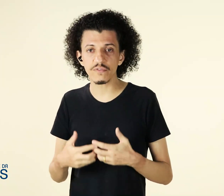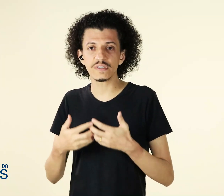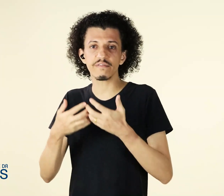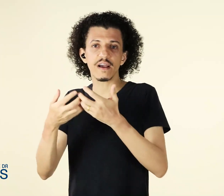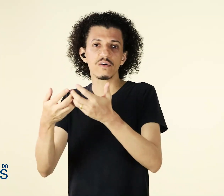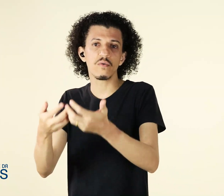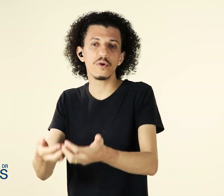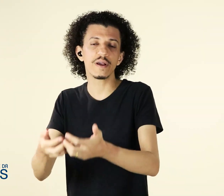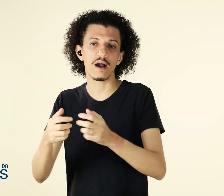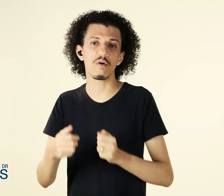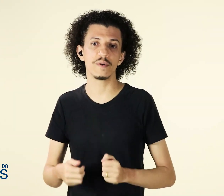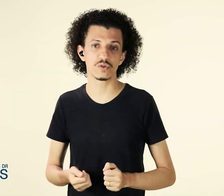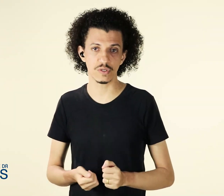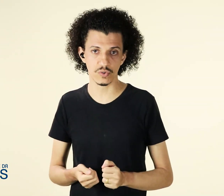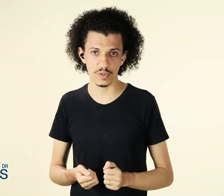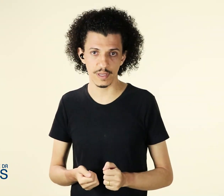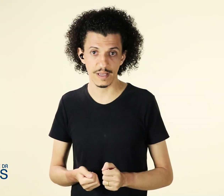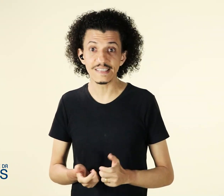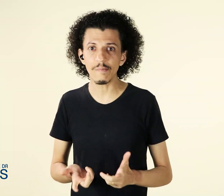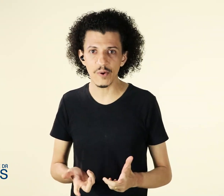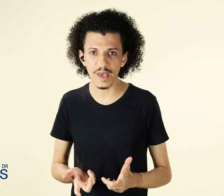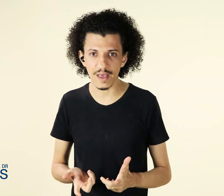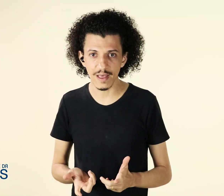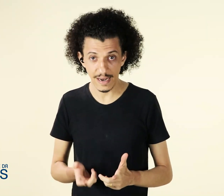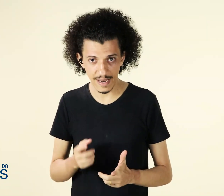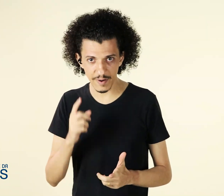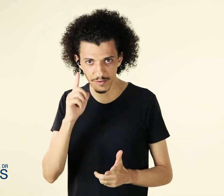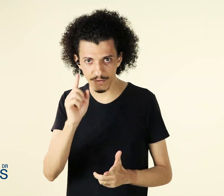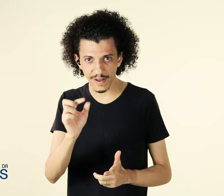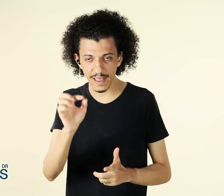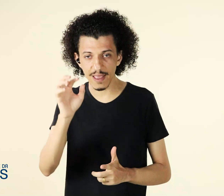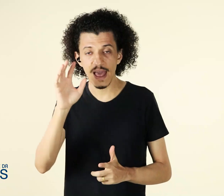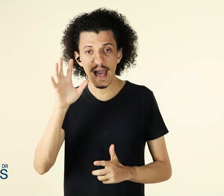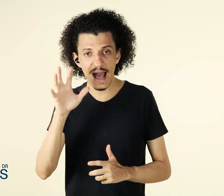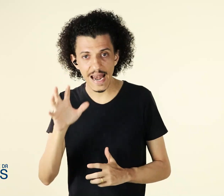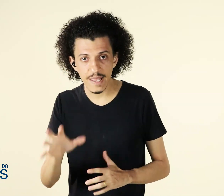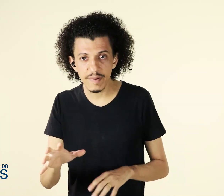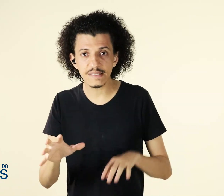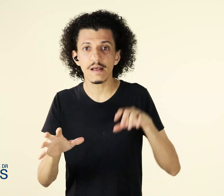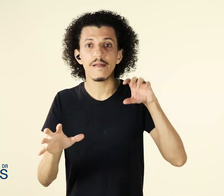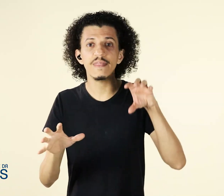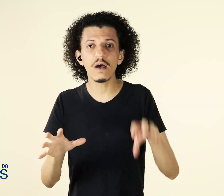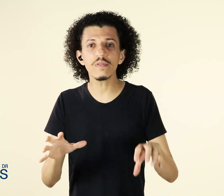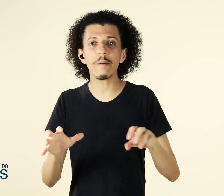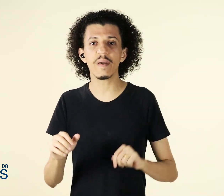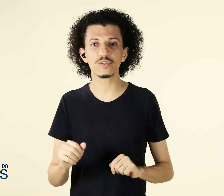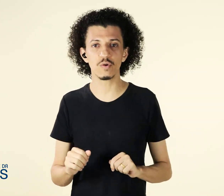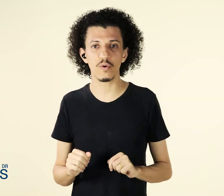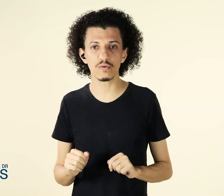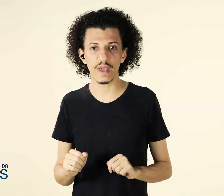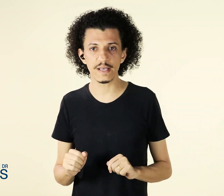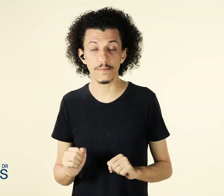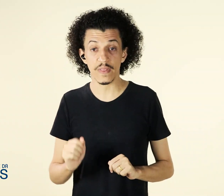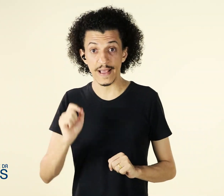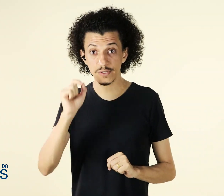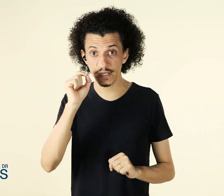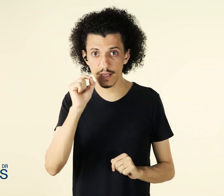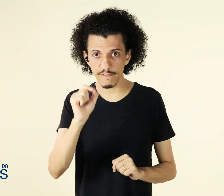você vai comunicar com a pessoa surda. Sabe por quê? Lembra do que eu falei, a Libras não depende do português. Isso